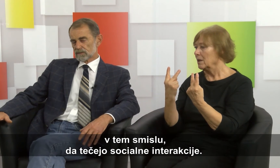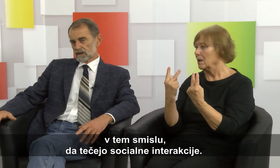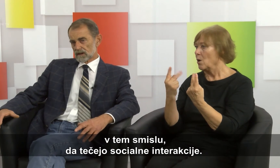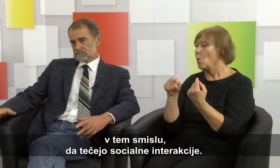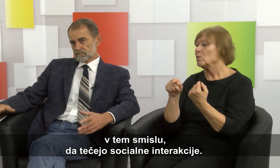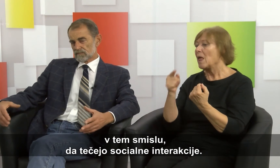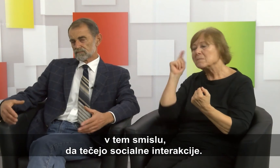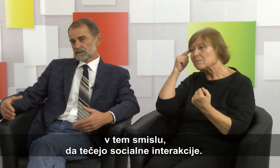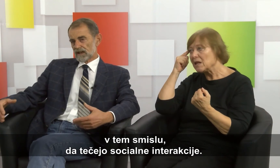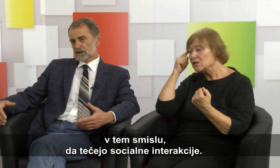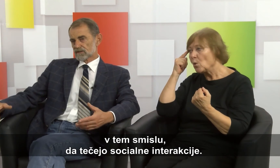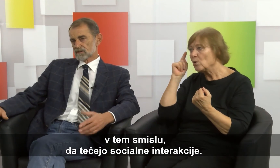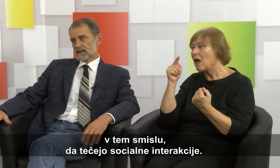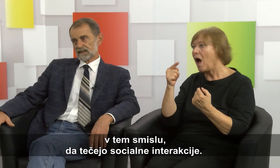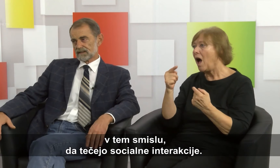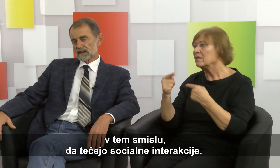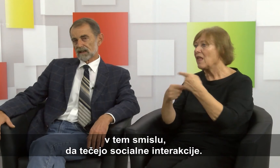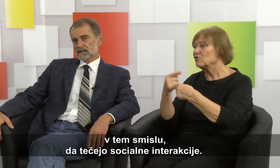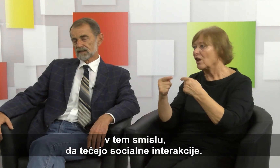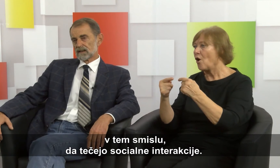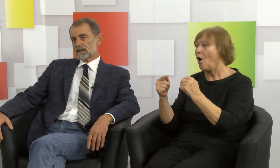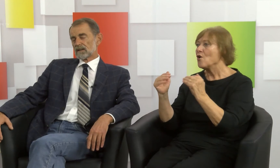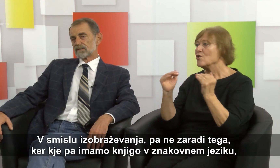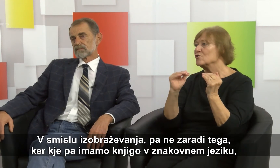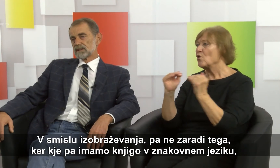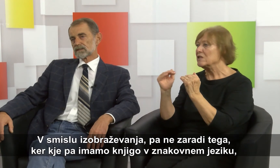da tečejo socialne interakcije. V smislu